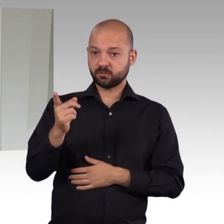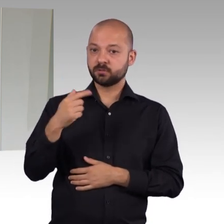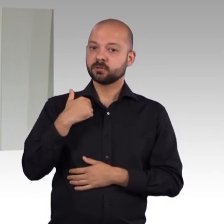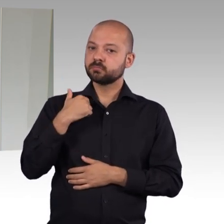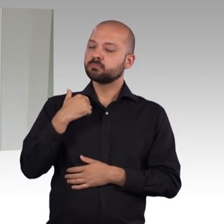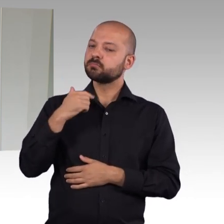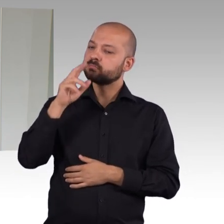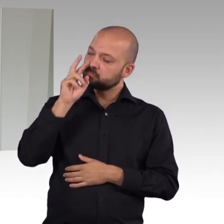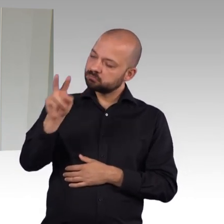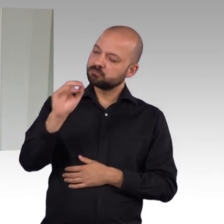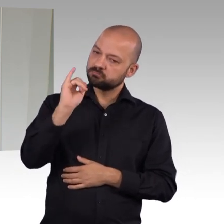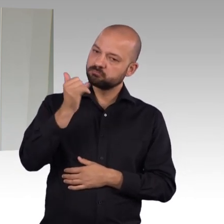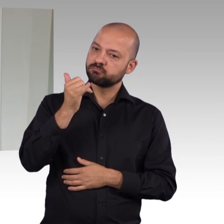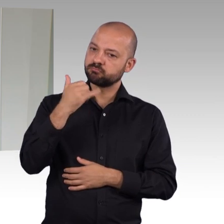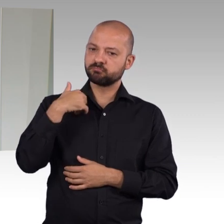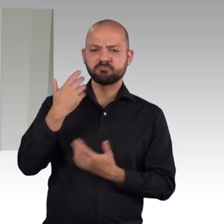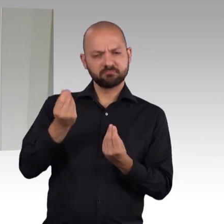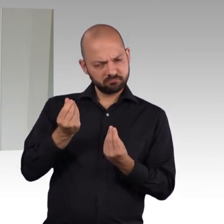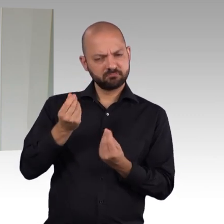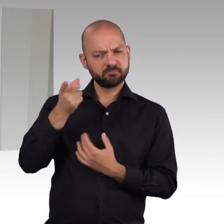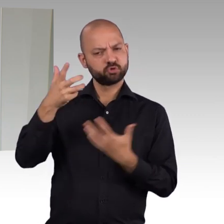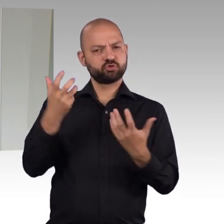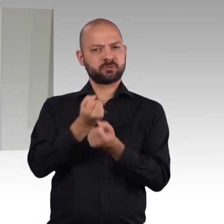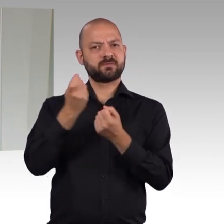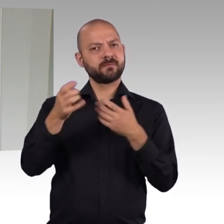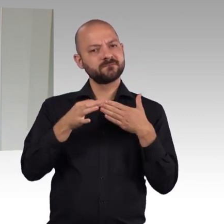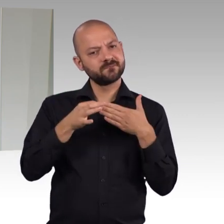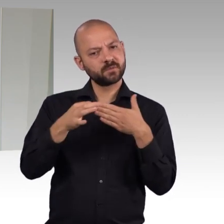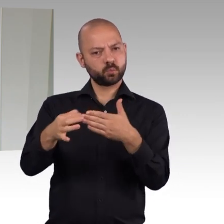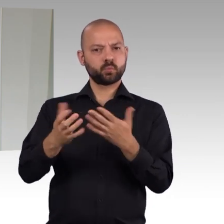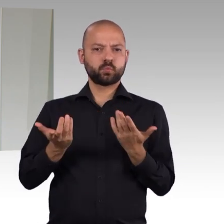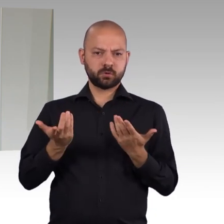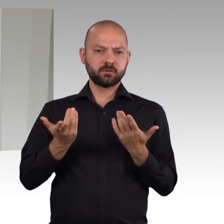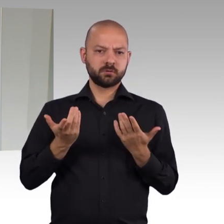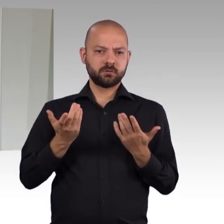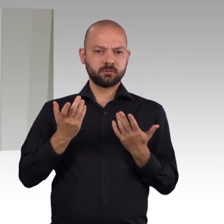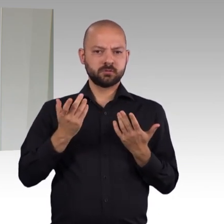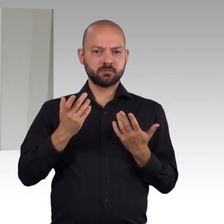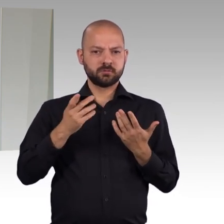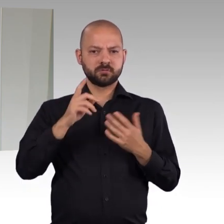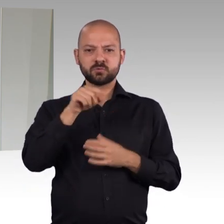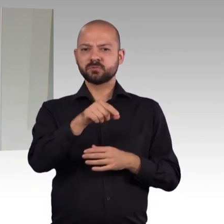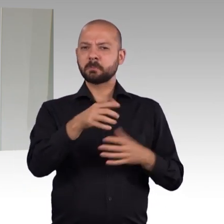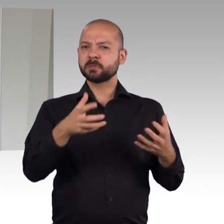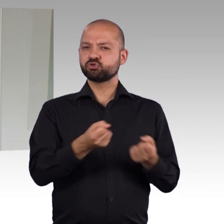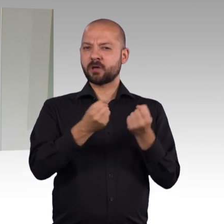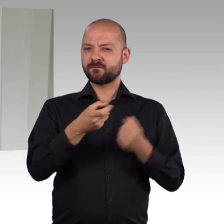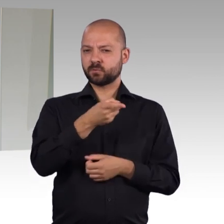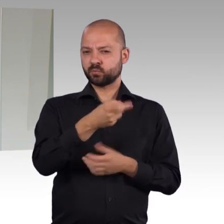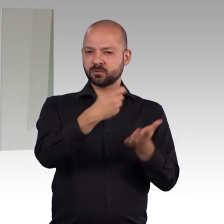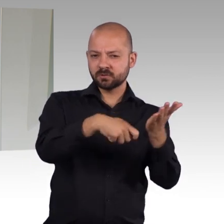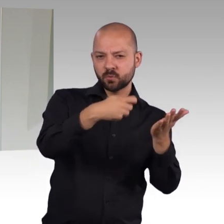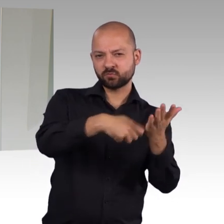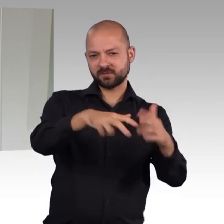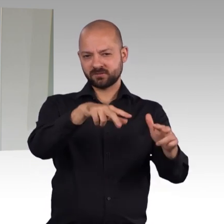aufzuarbeiten. Auch wenn Ihre Vorgängerin, herzlichen Glückwunsch, in ein höchstes Amt befördert worden ist, es darf